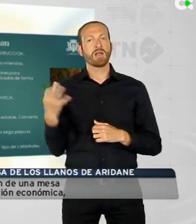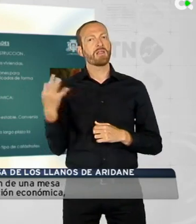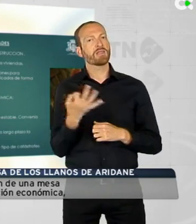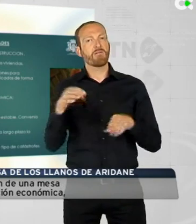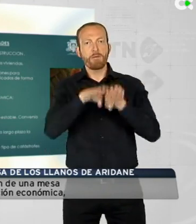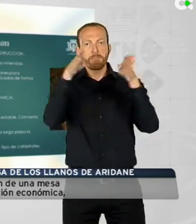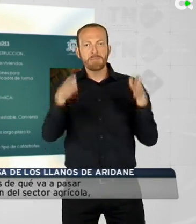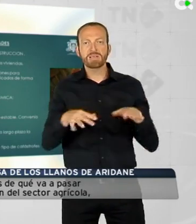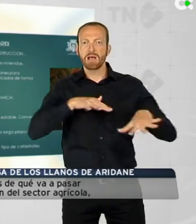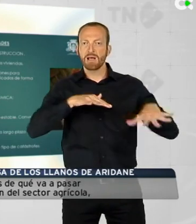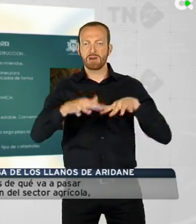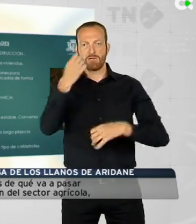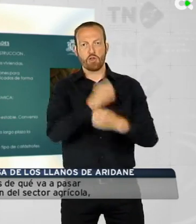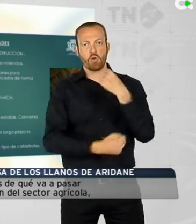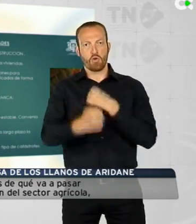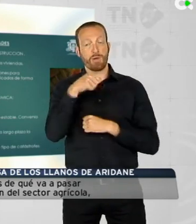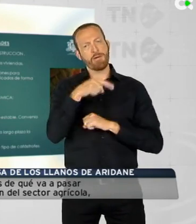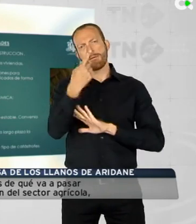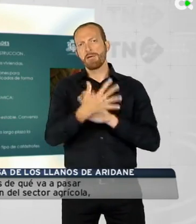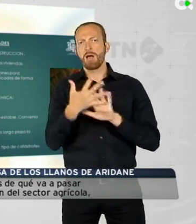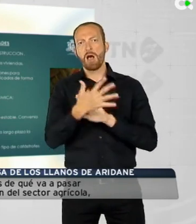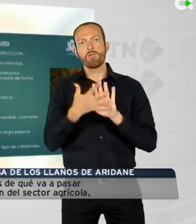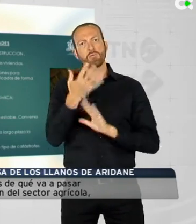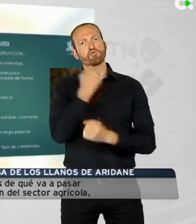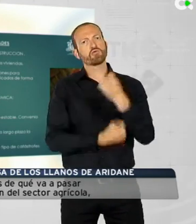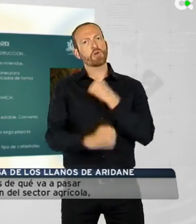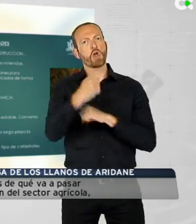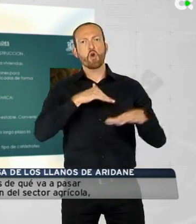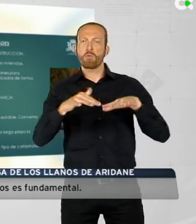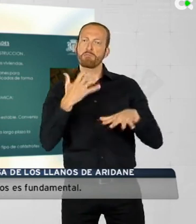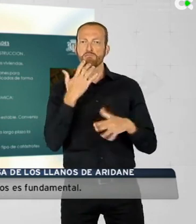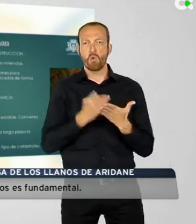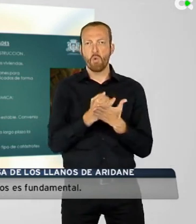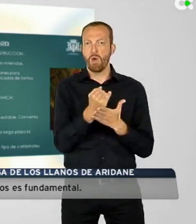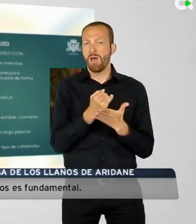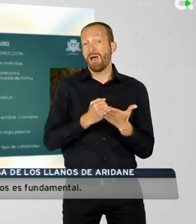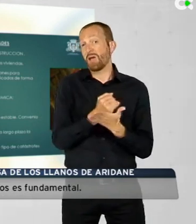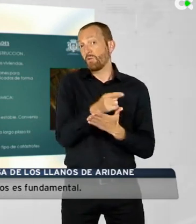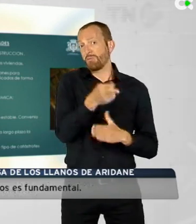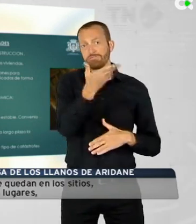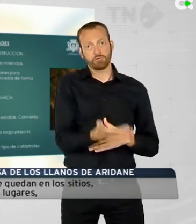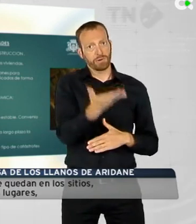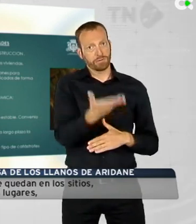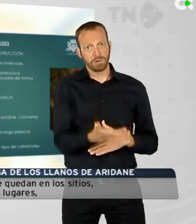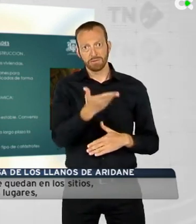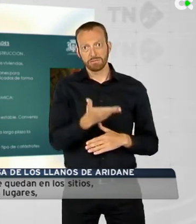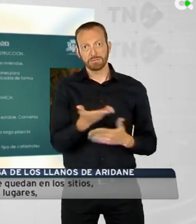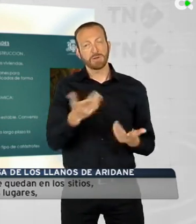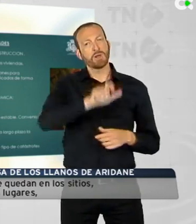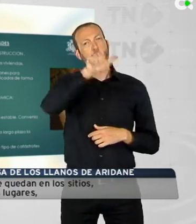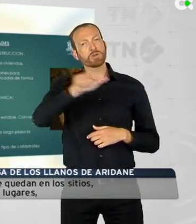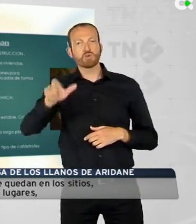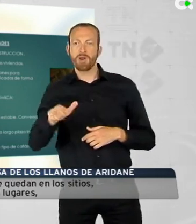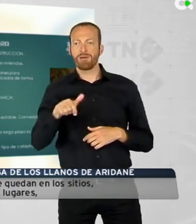de reactivación económica, donde hablemos de qué va a pasar con la reactivación del sector agrícola, que para nosotros es fundamental. Las personas no se quedan en